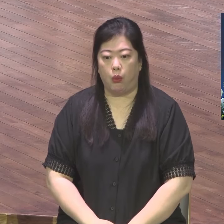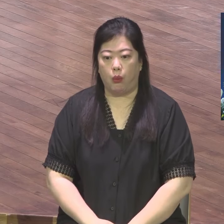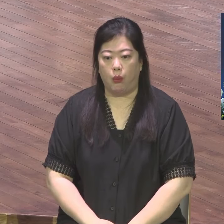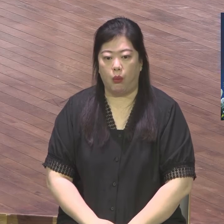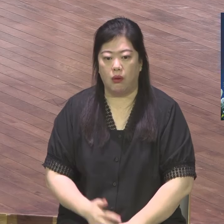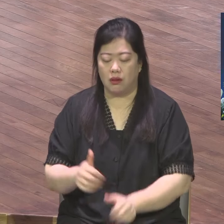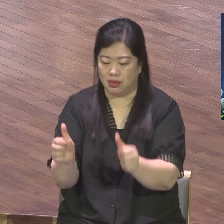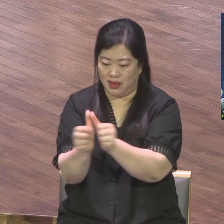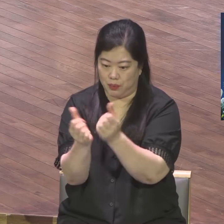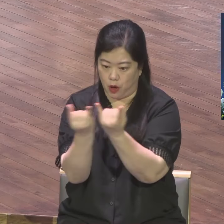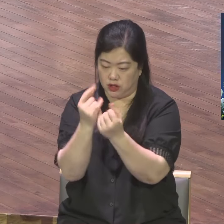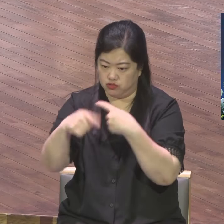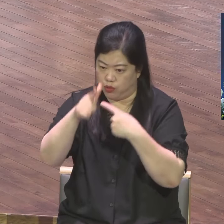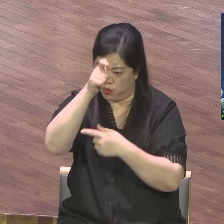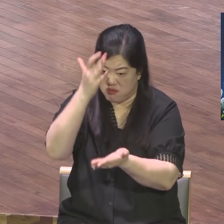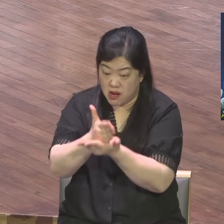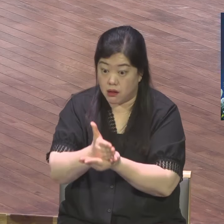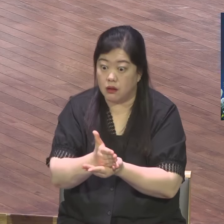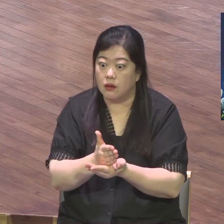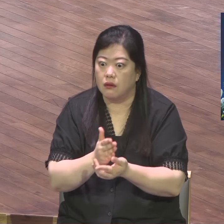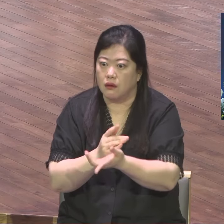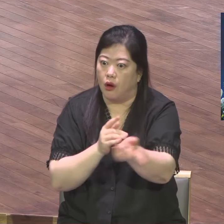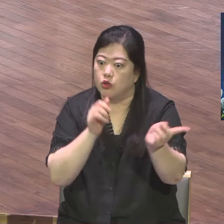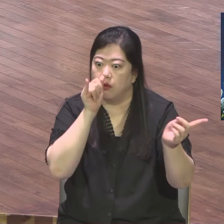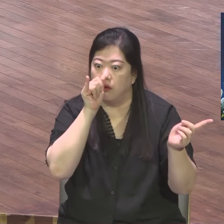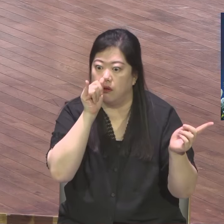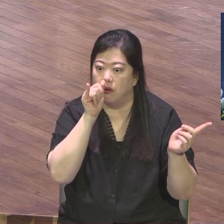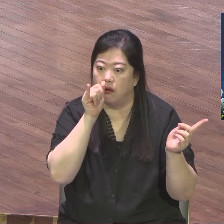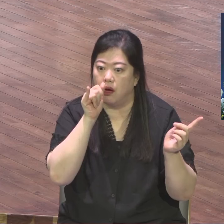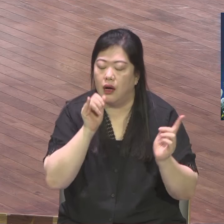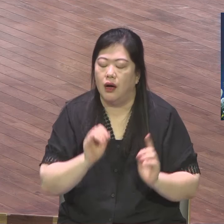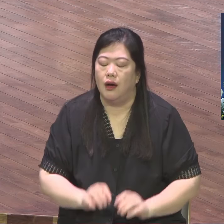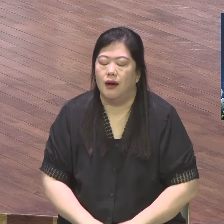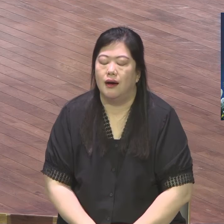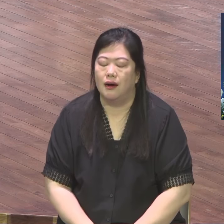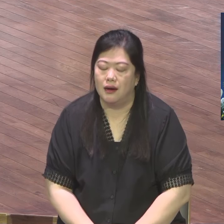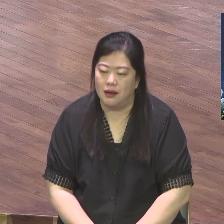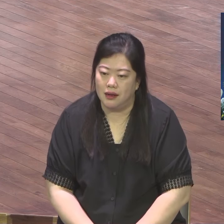동성애 차별 금지법 제발 좀